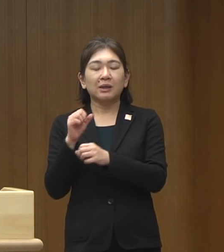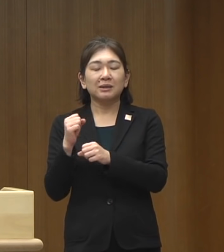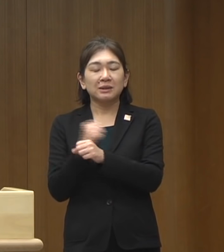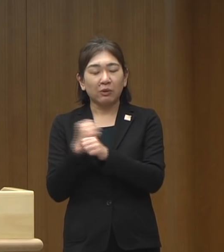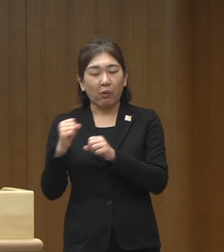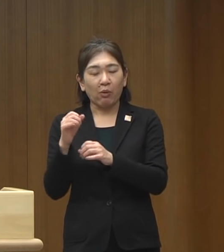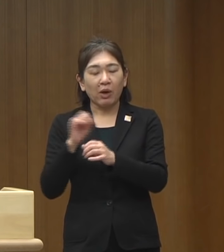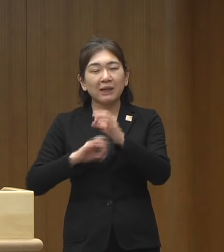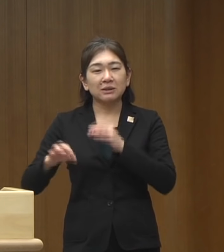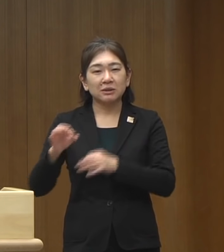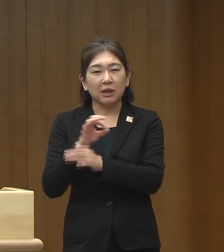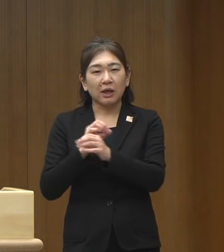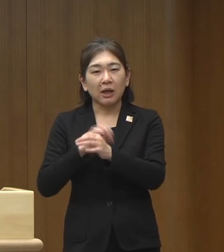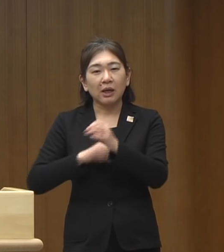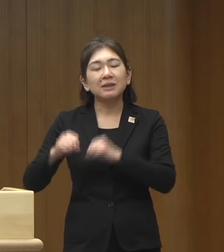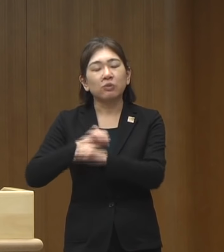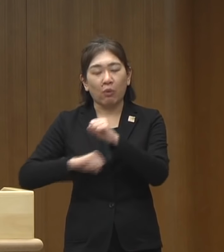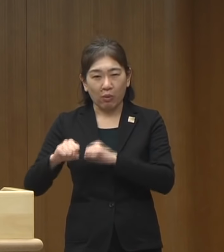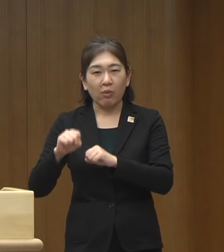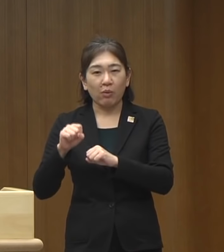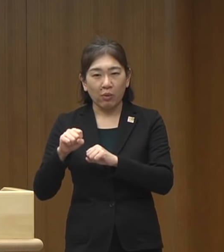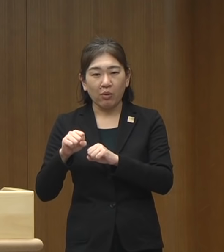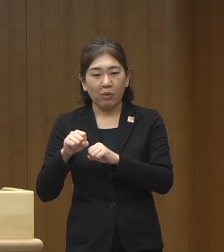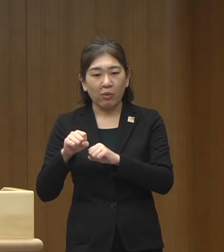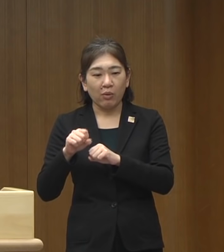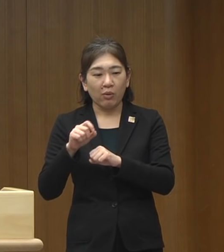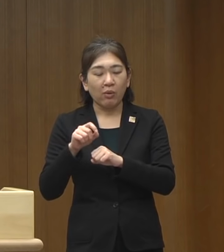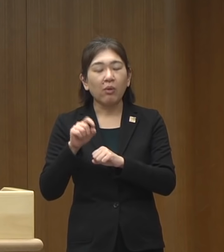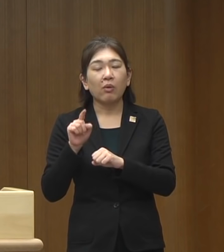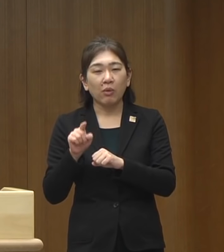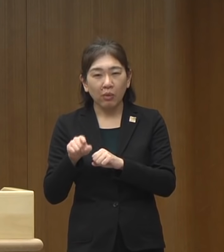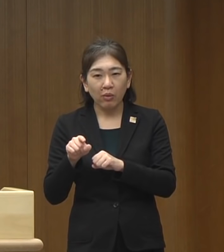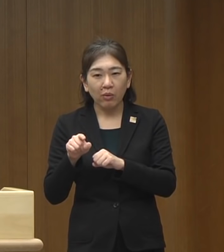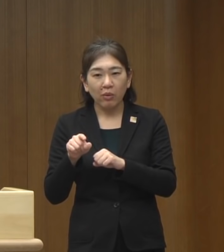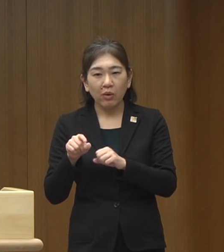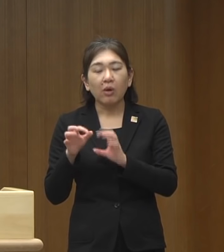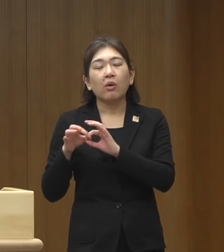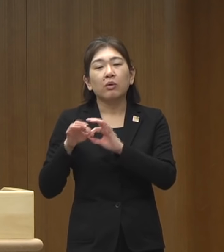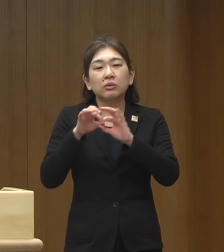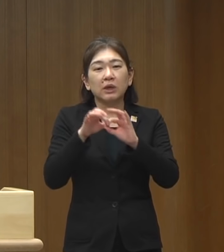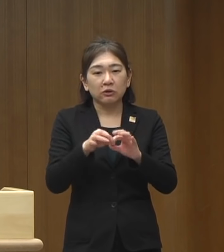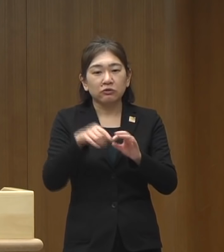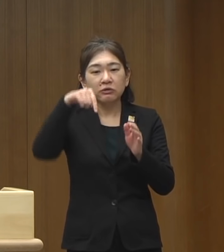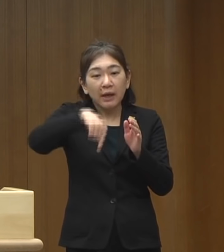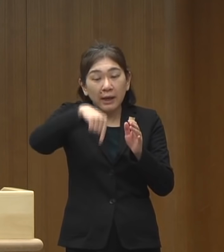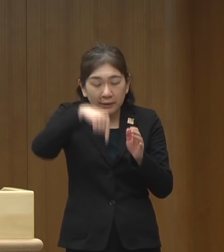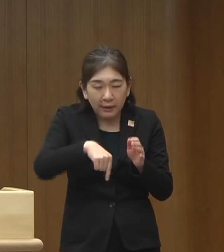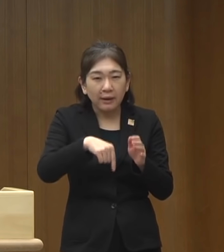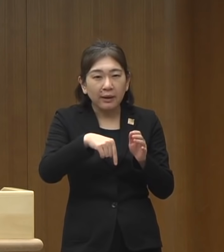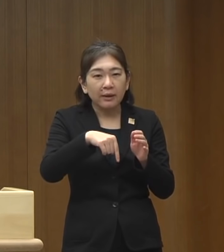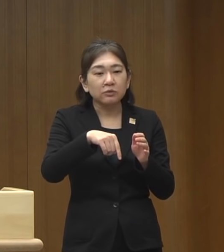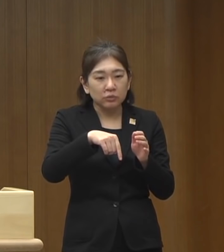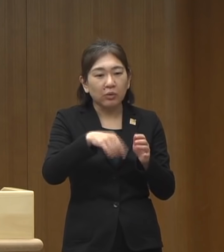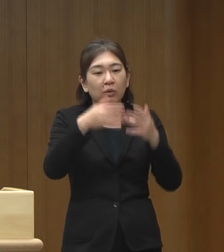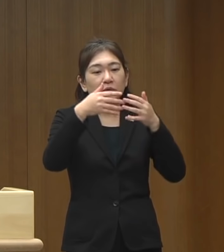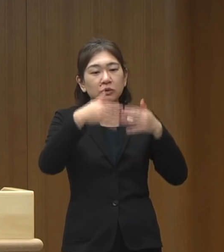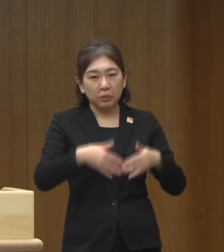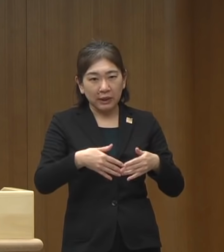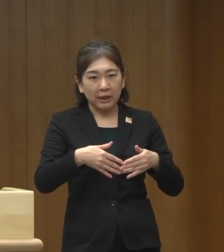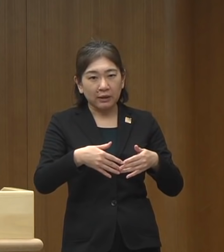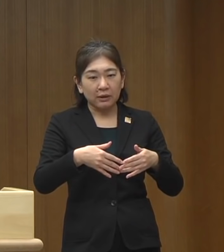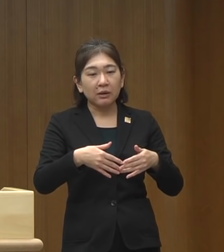の条件が同時に重ならない環境づくりに積極的に取り組んでいただきたいと思います